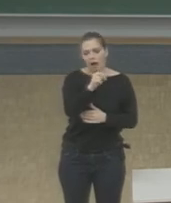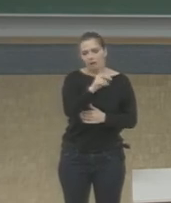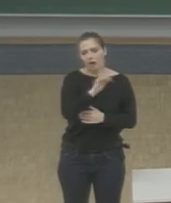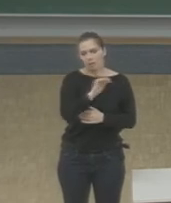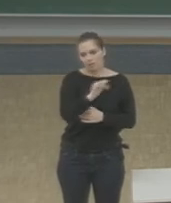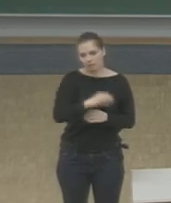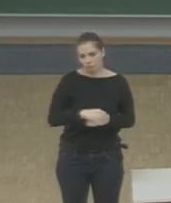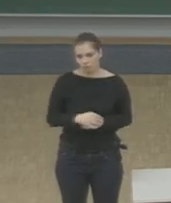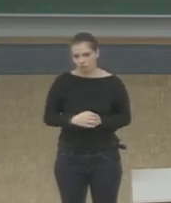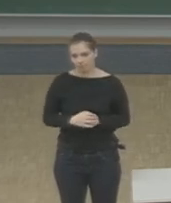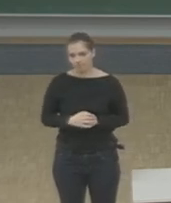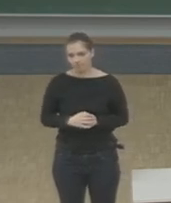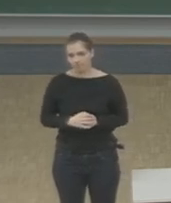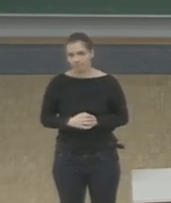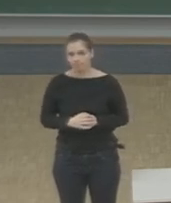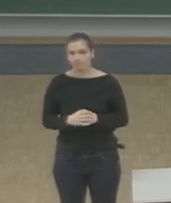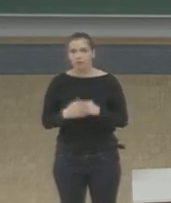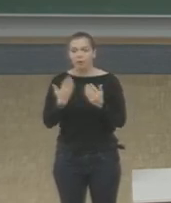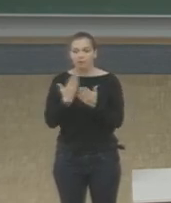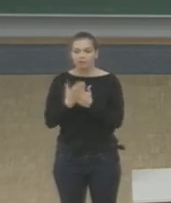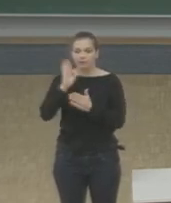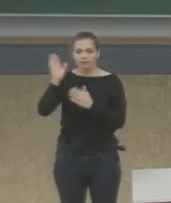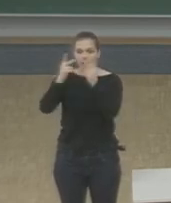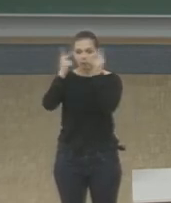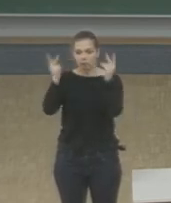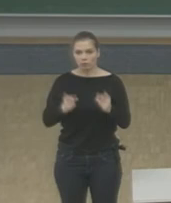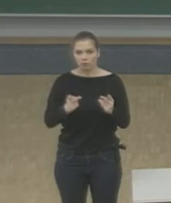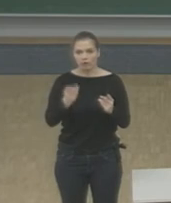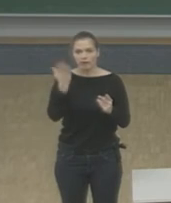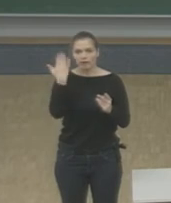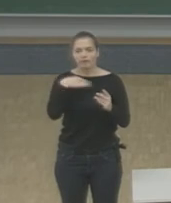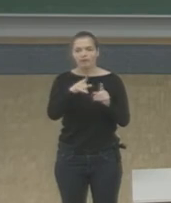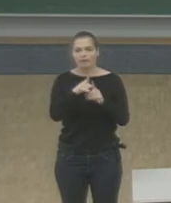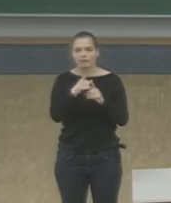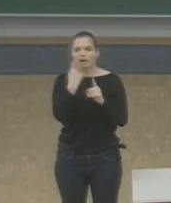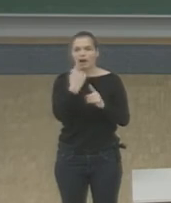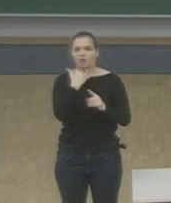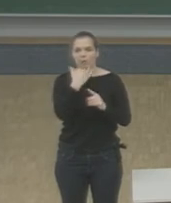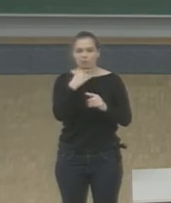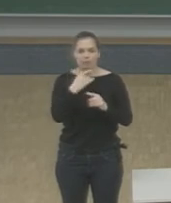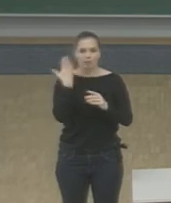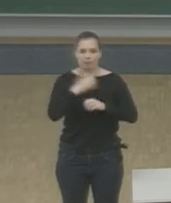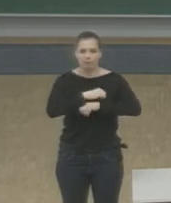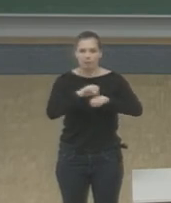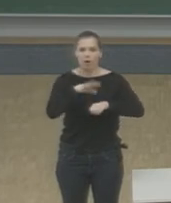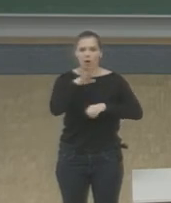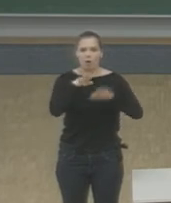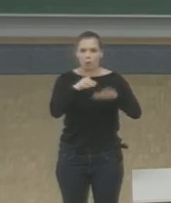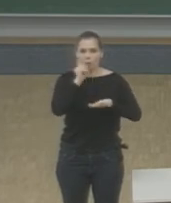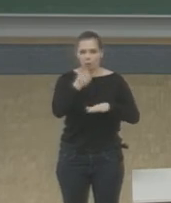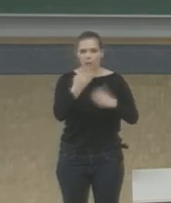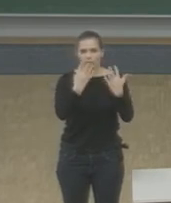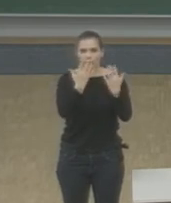Mathematical Literacy-Konzeption gilt der durch den britischen Crowther Report von 1959 geprägte Begriff